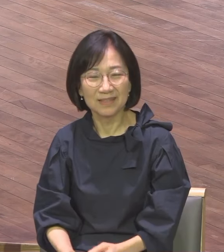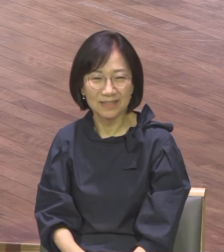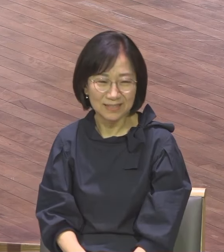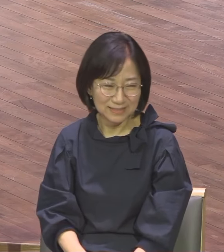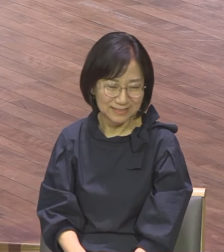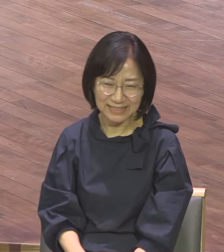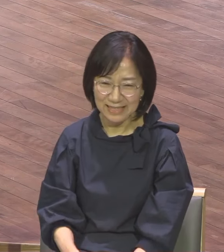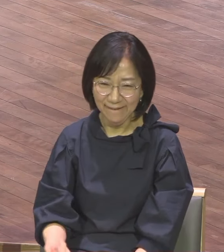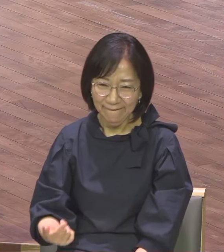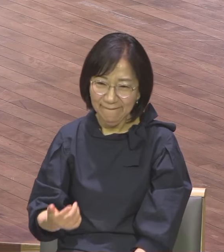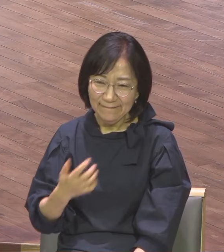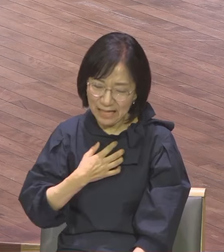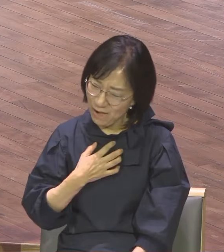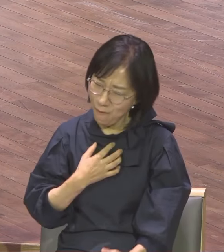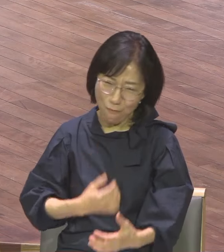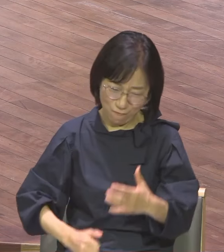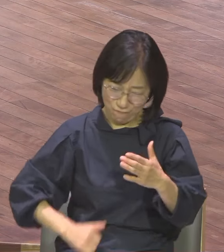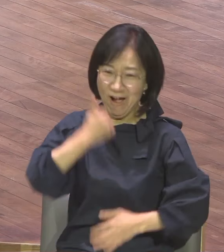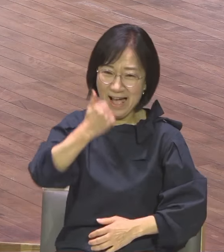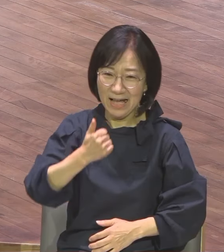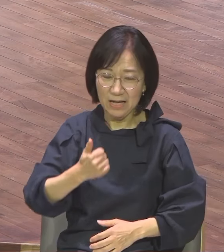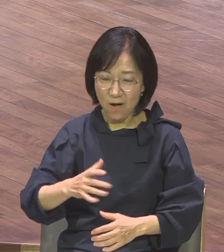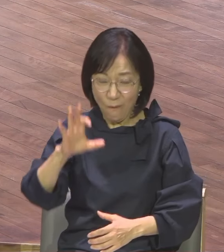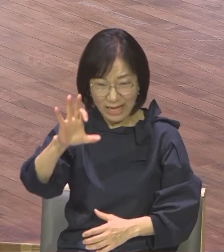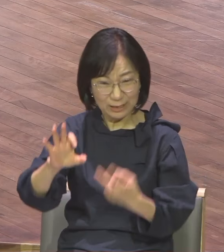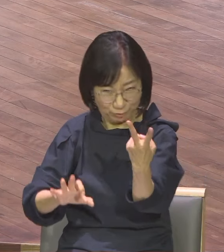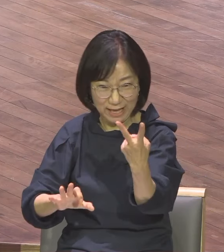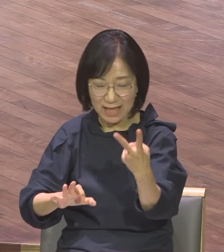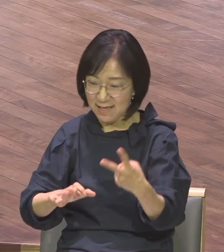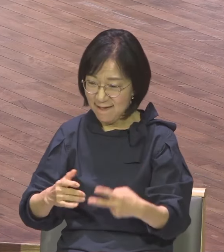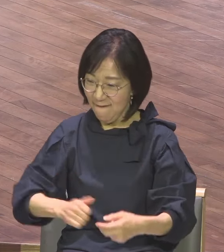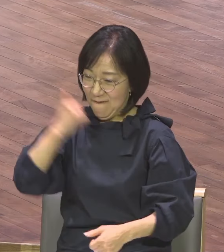그래 더러워서 딴 화장실 가면 딴 화장실.